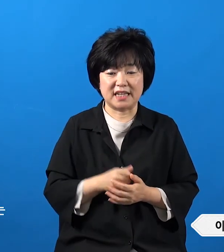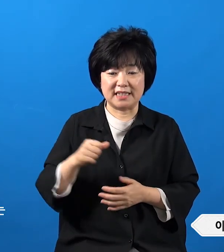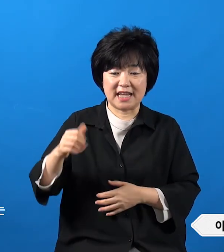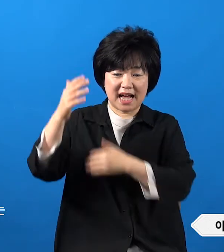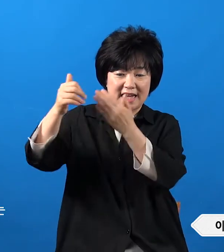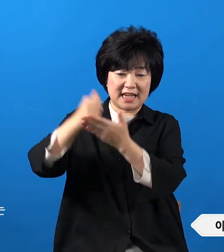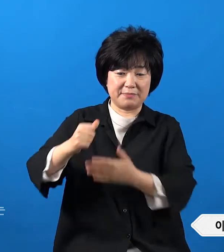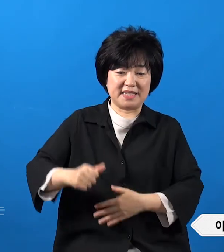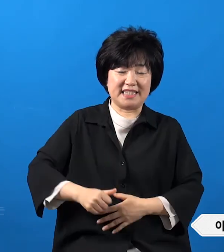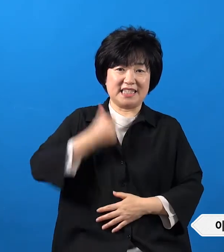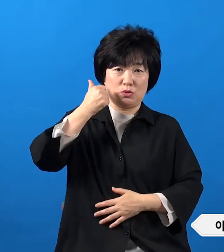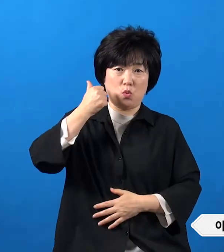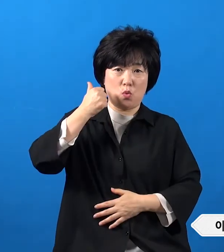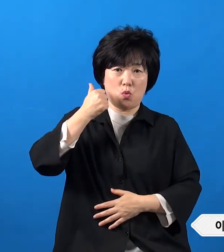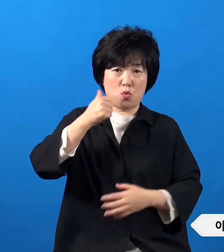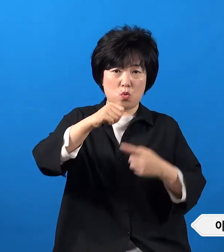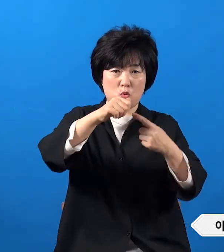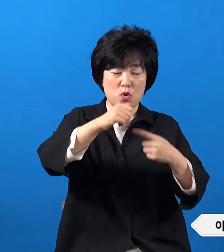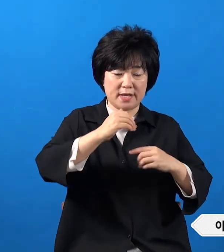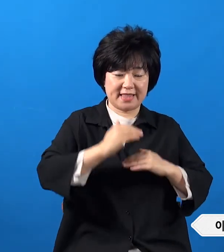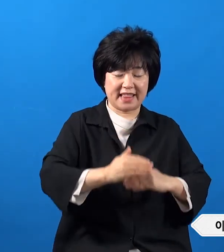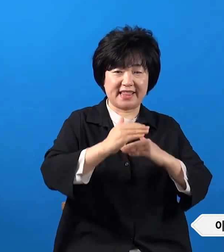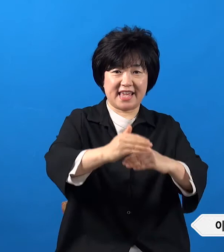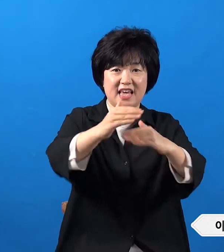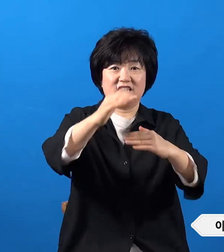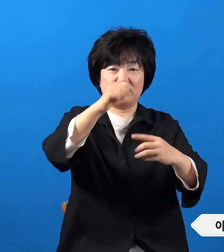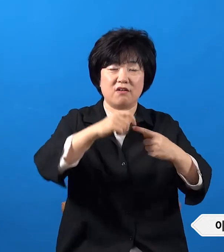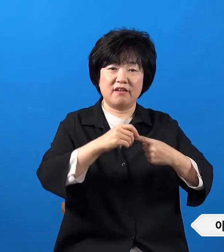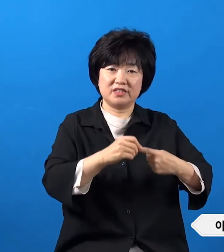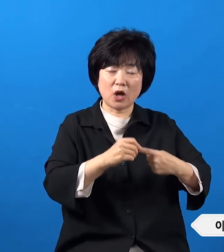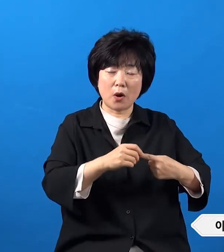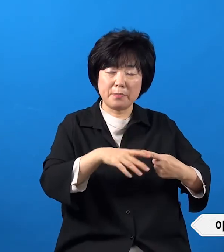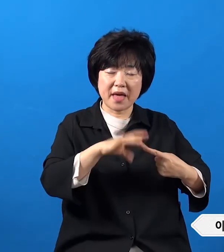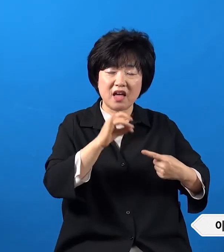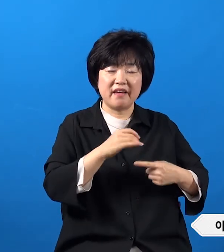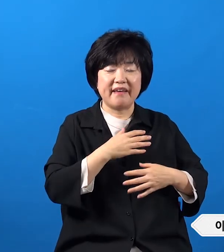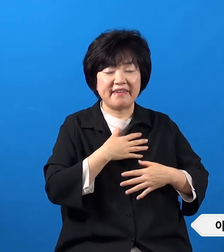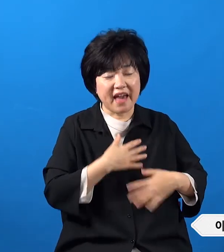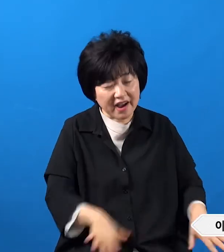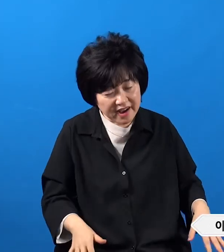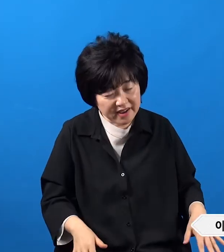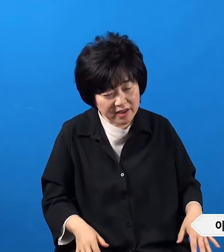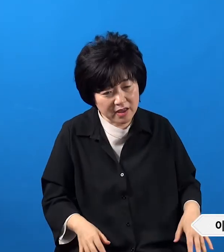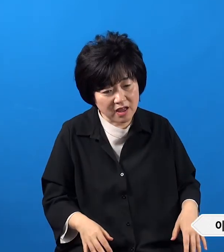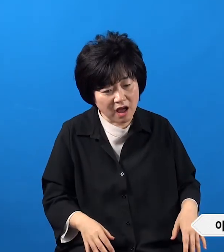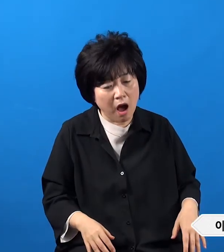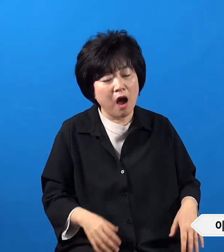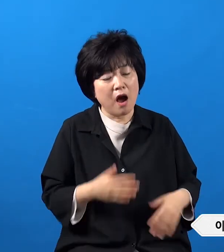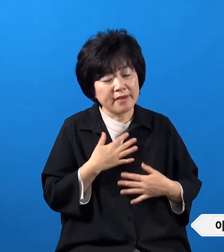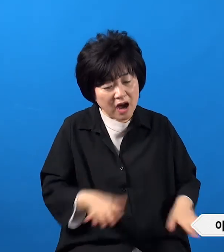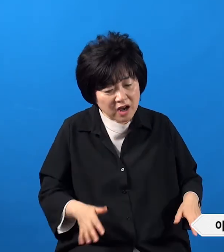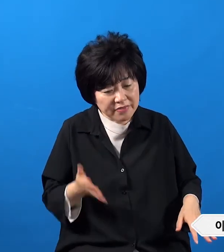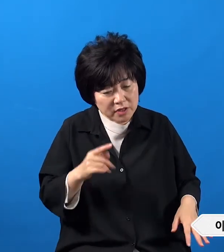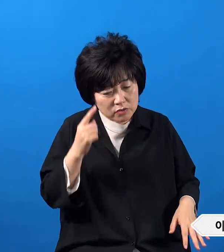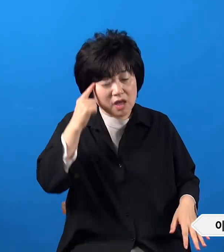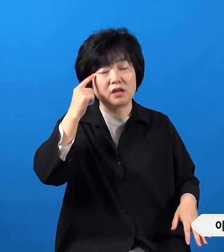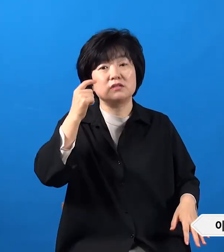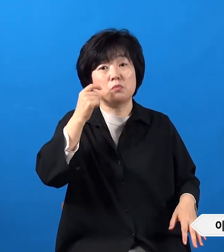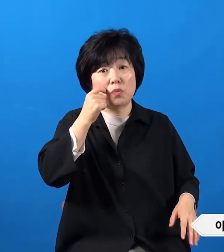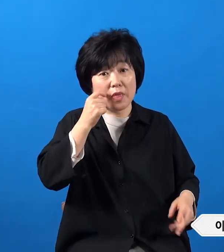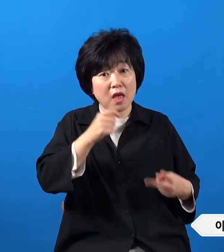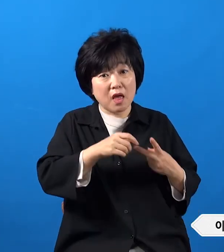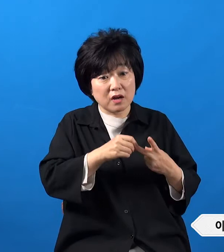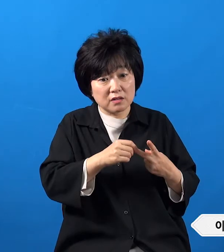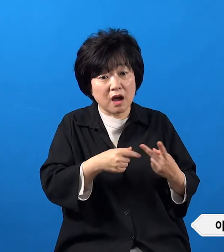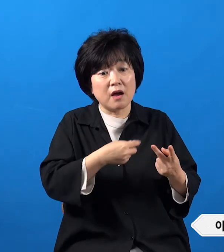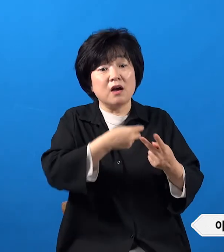있어요. 첫째, 약하게 하시고. 자, 근데 약하게 하시는데도 깨닫지 못하면 그 다음에 병들게 하시고